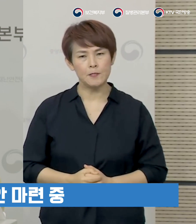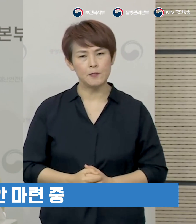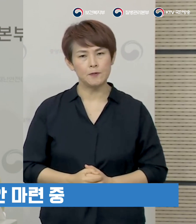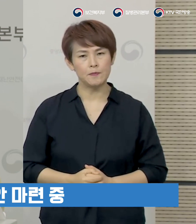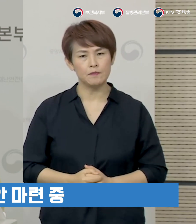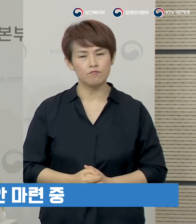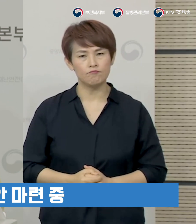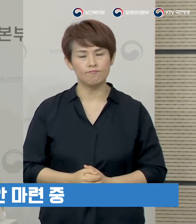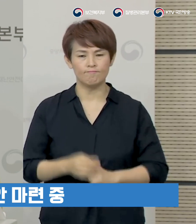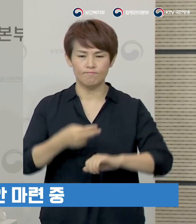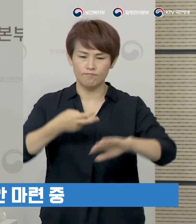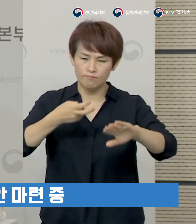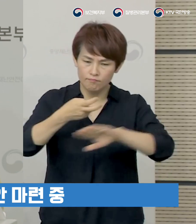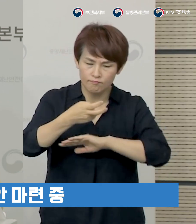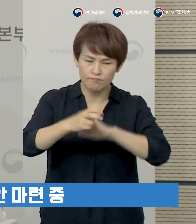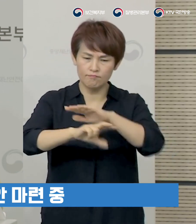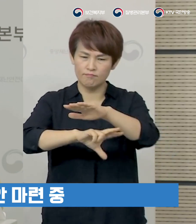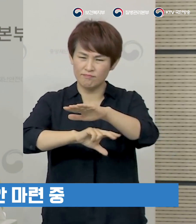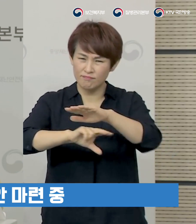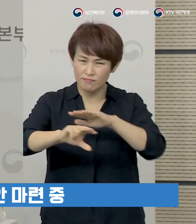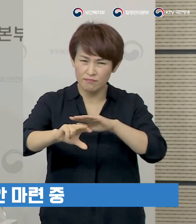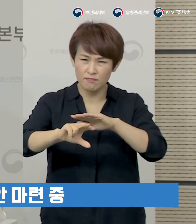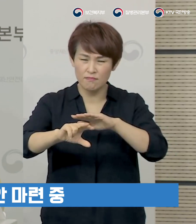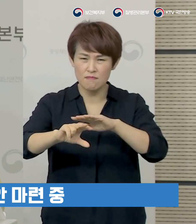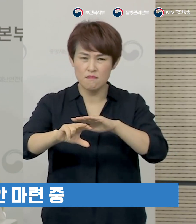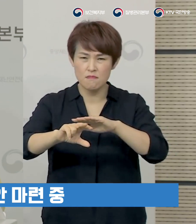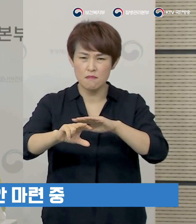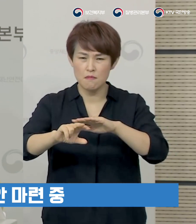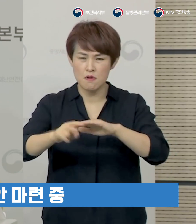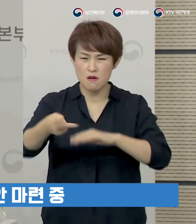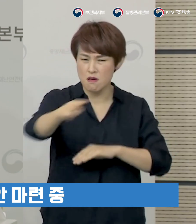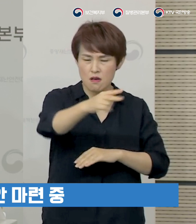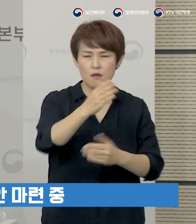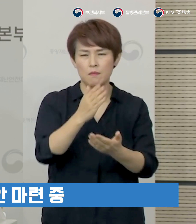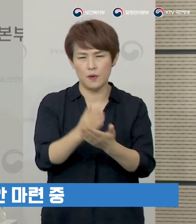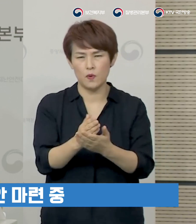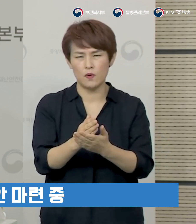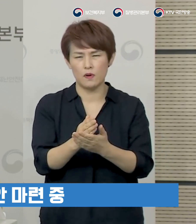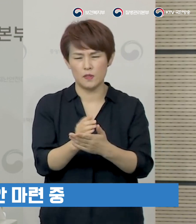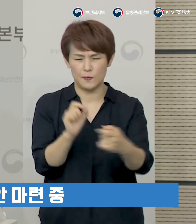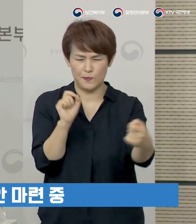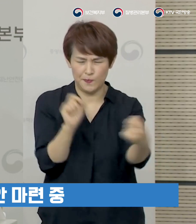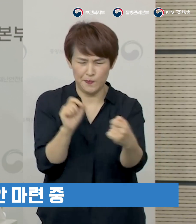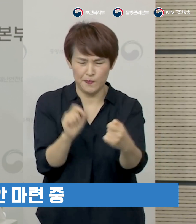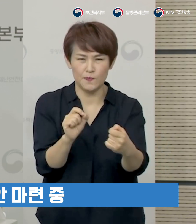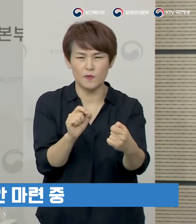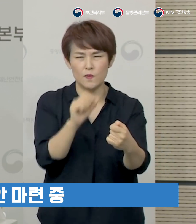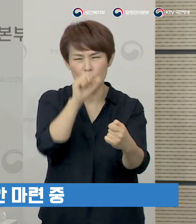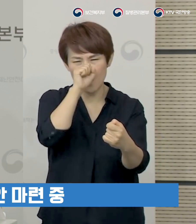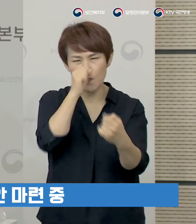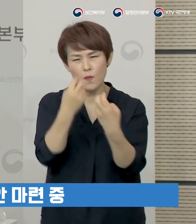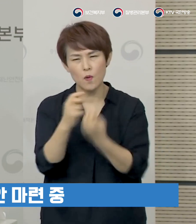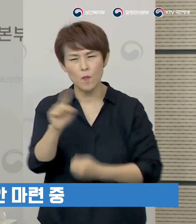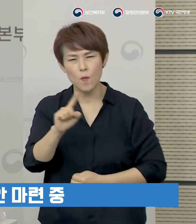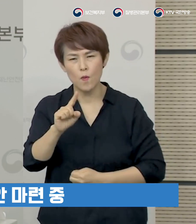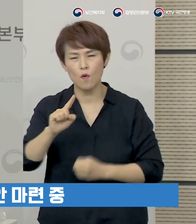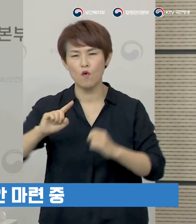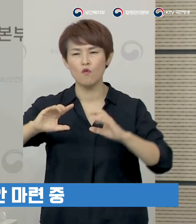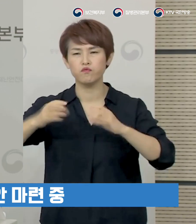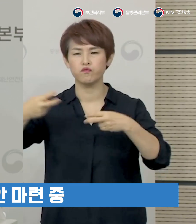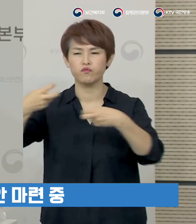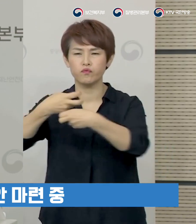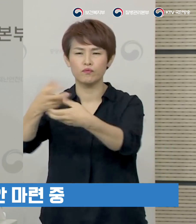어떤 대중교통의 동선을 제한할 수 있는 그런 방안들을 지금 현재 국토교통부랑